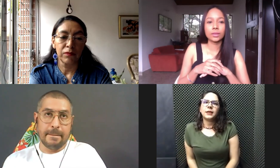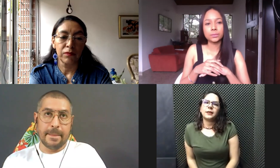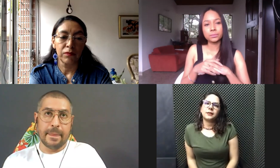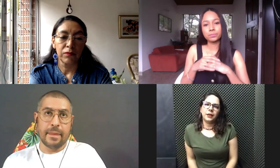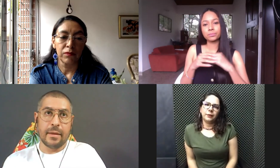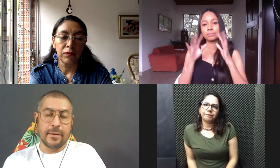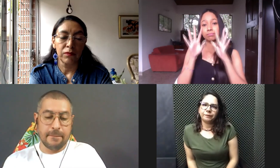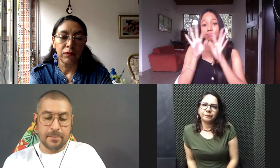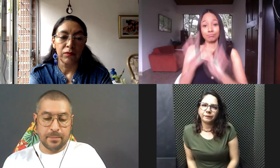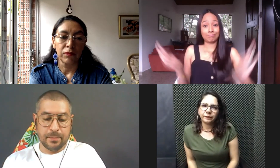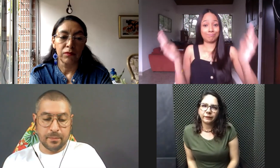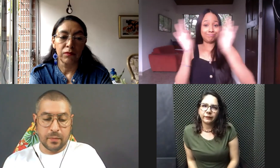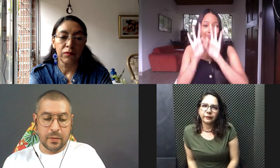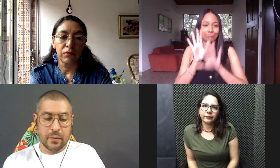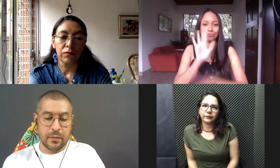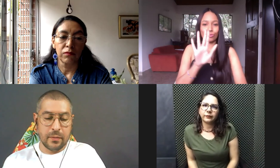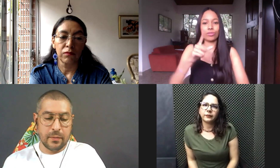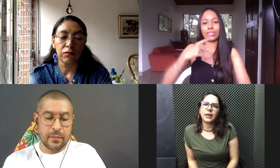Sí,